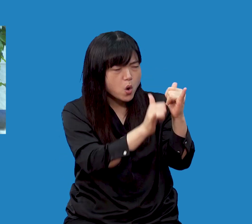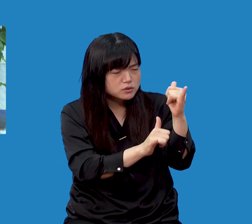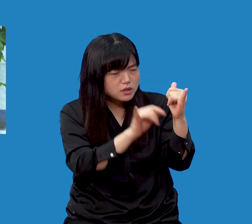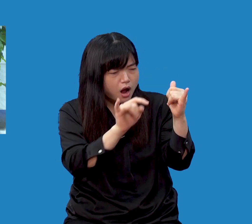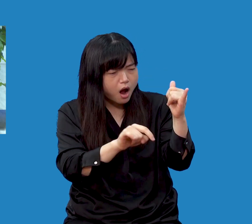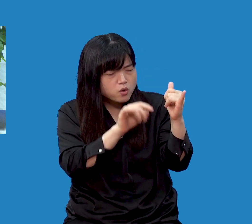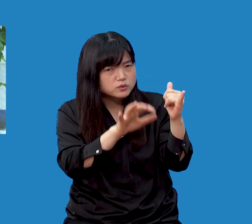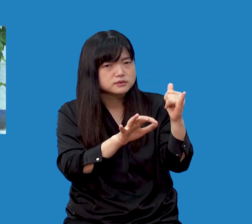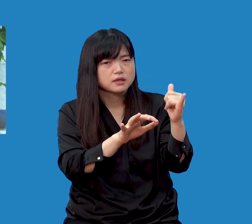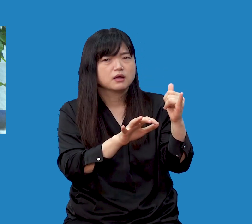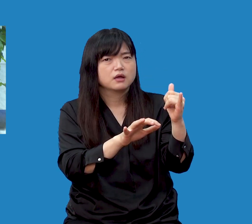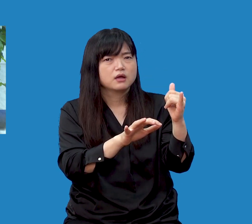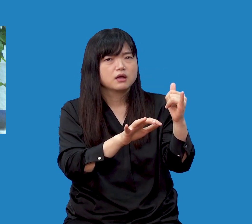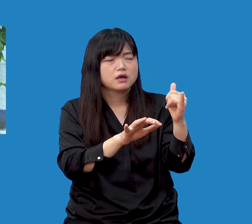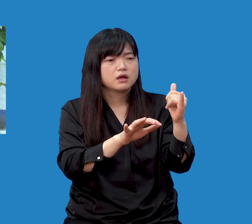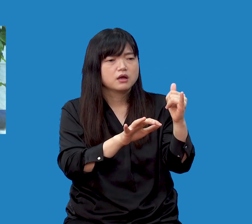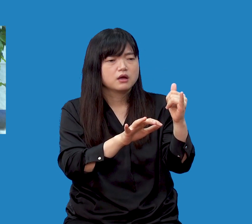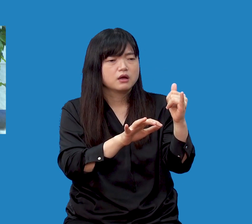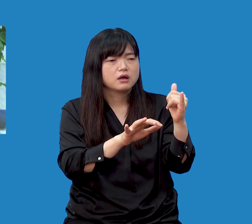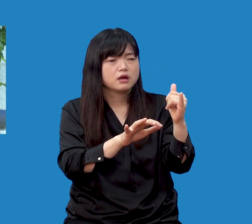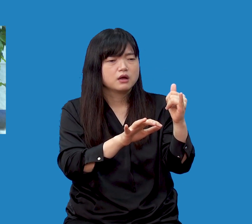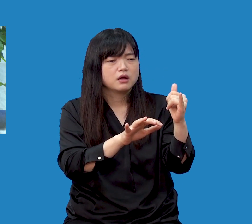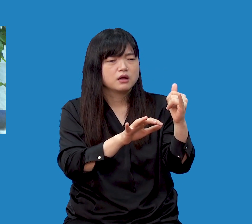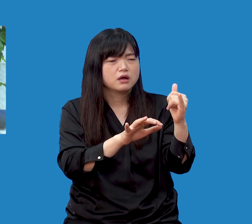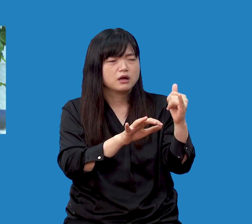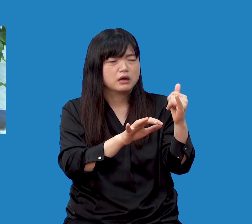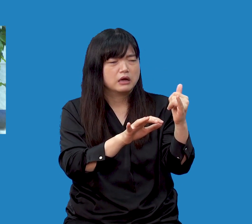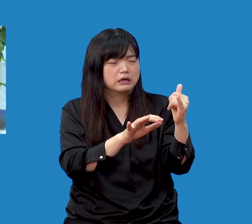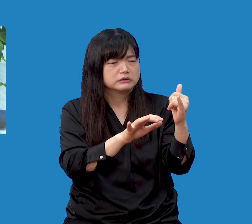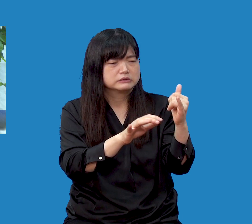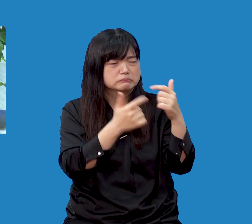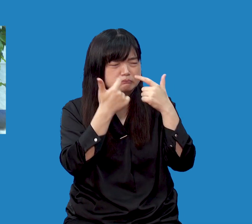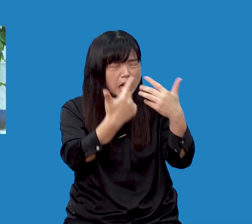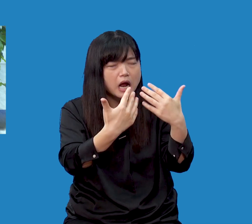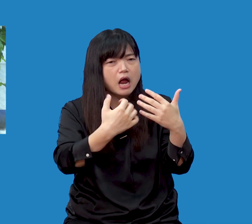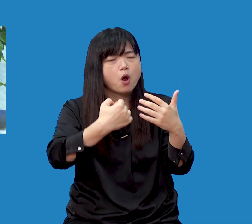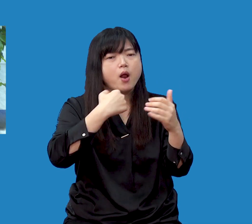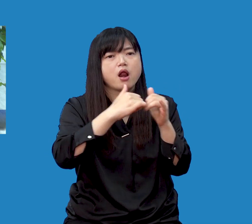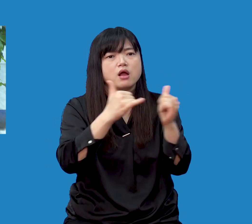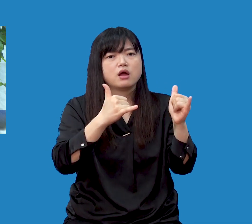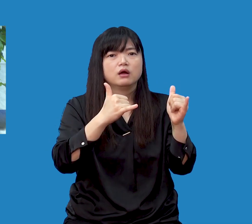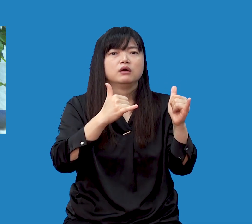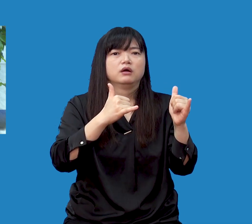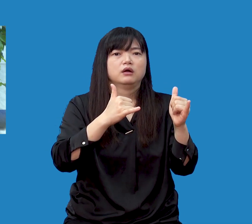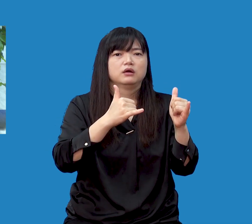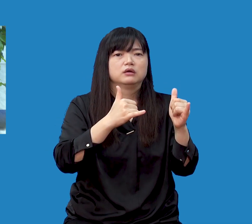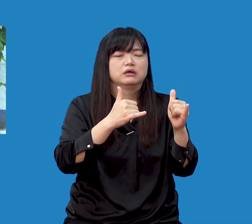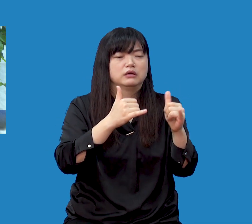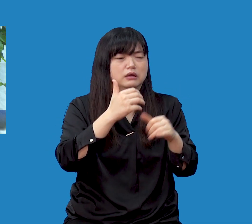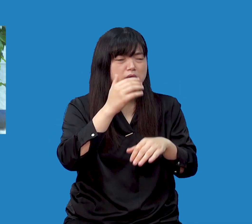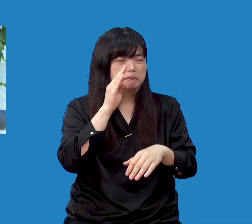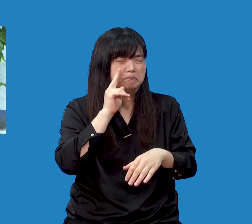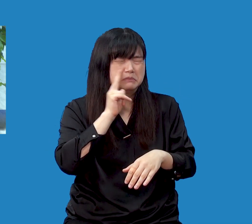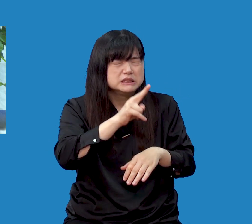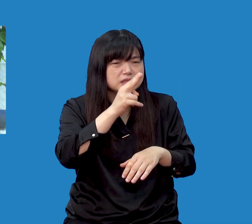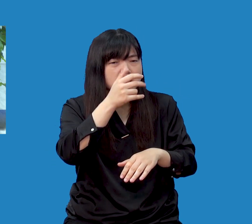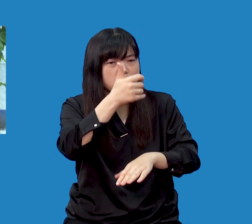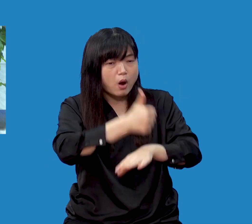속의 강포한 권력자들의 적나라한 종말적인 파국을